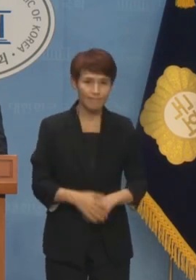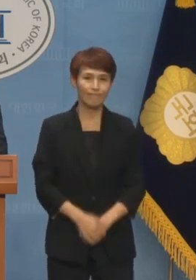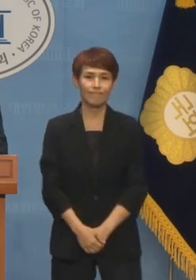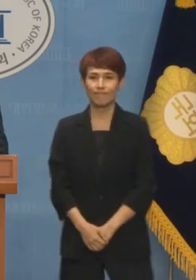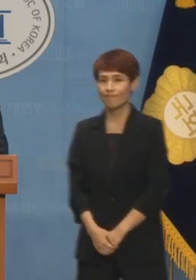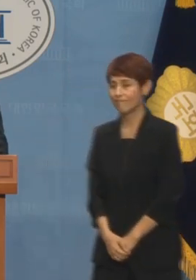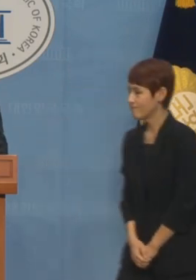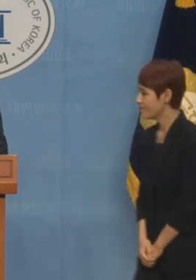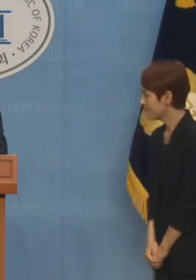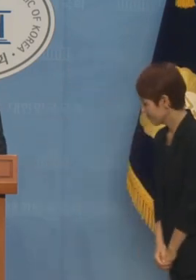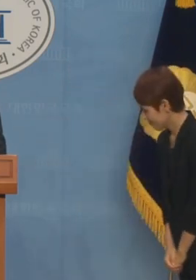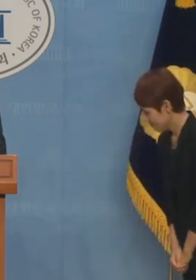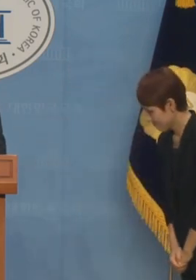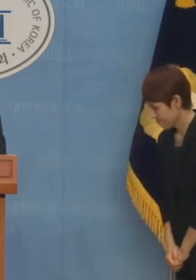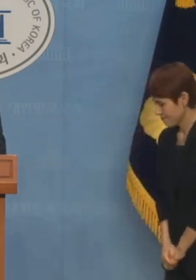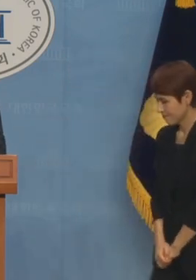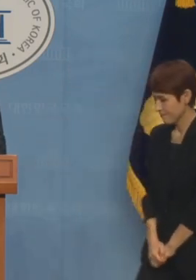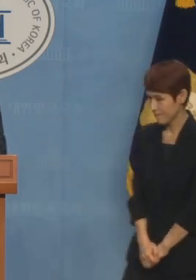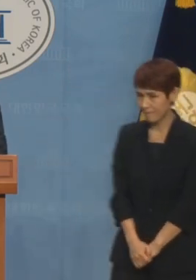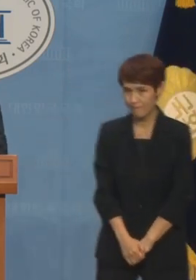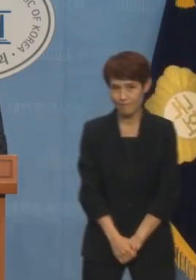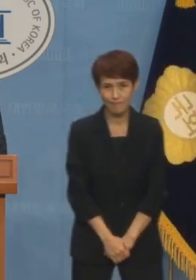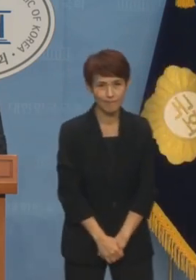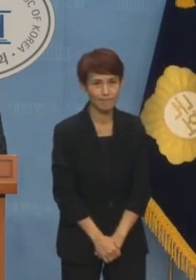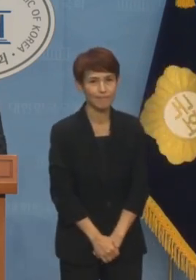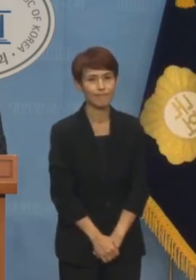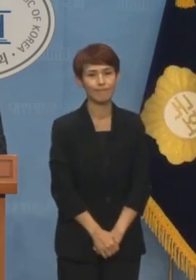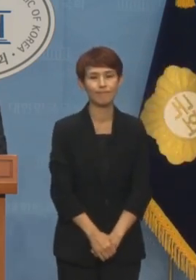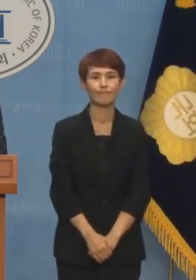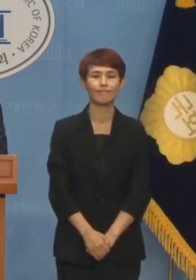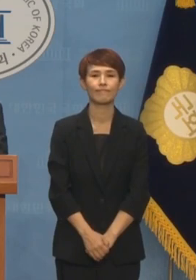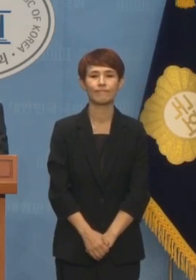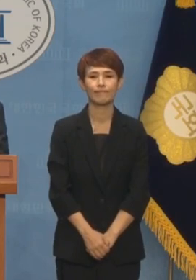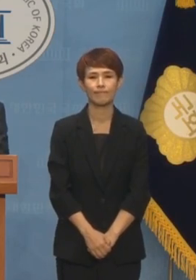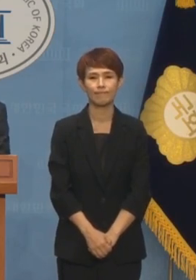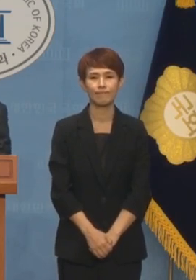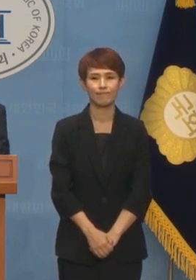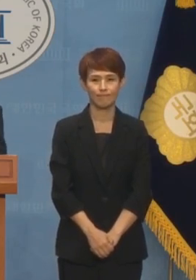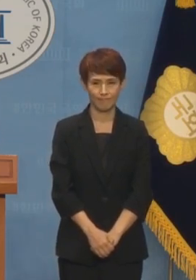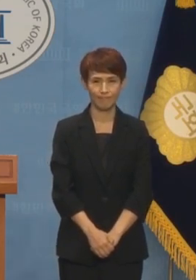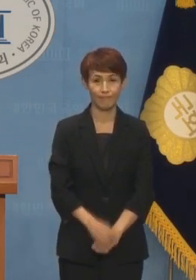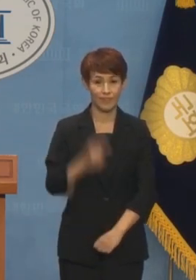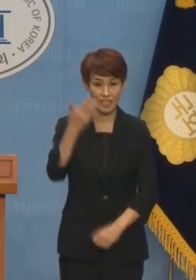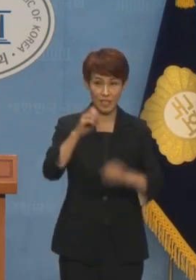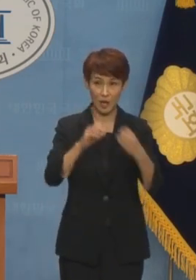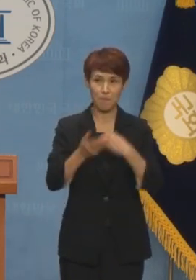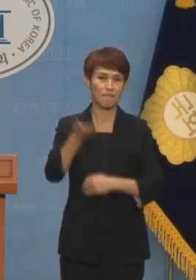감사합니다. 추가적인 질의응답은 밖에서 진행토록 하겠습니다. 고맙습니다.